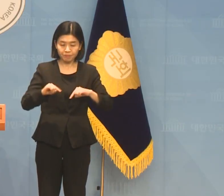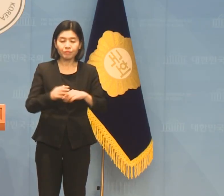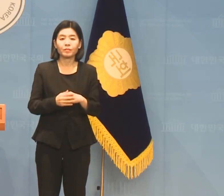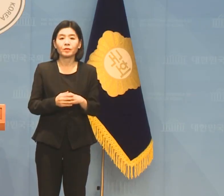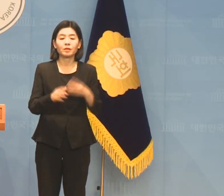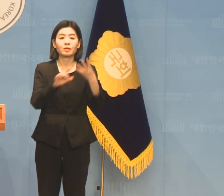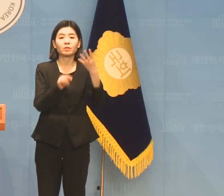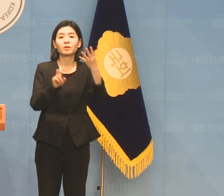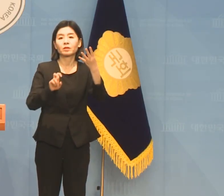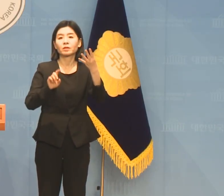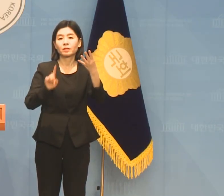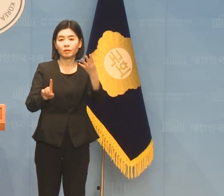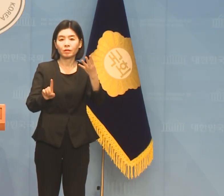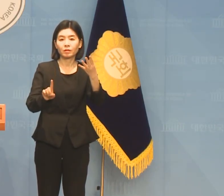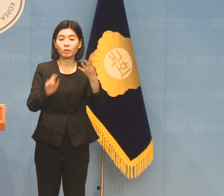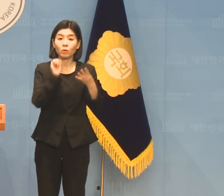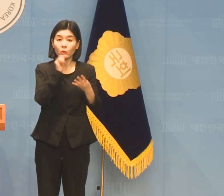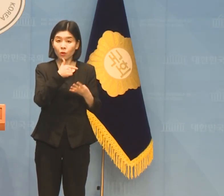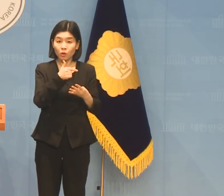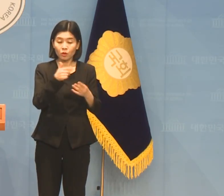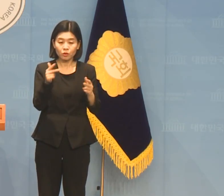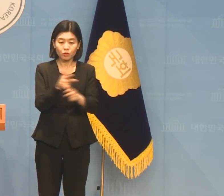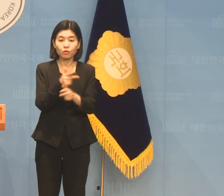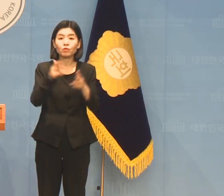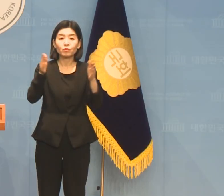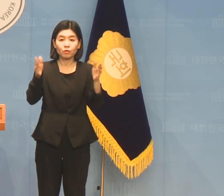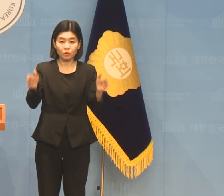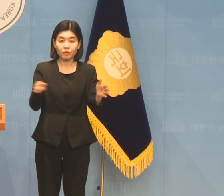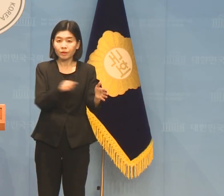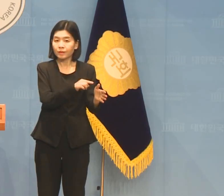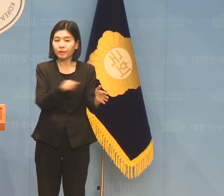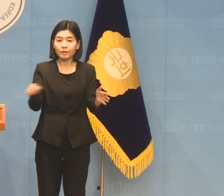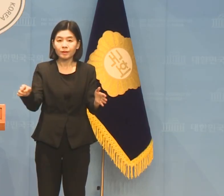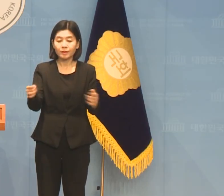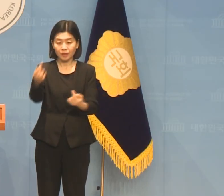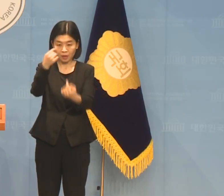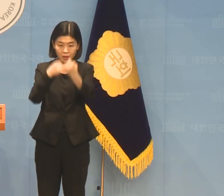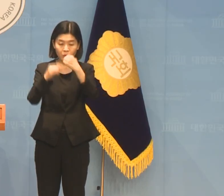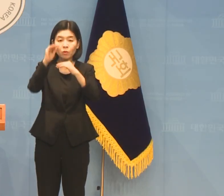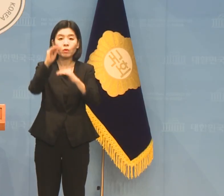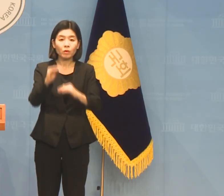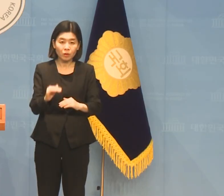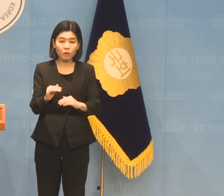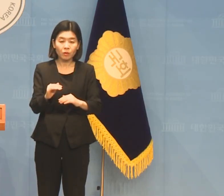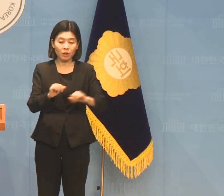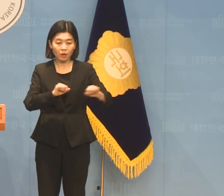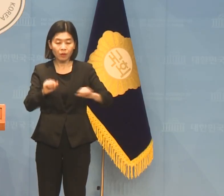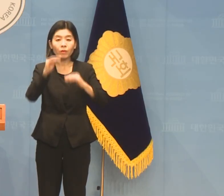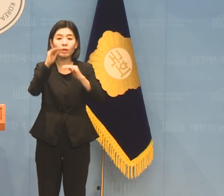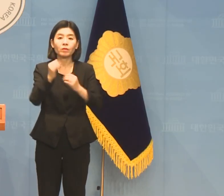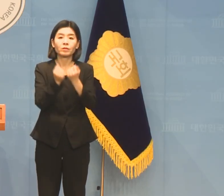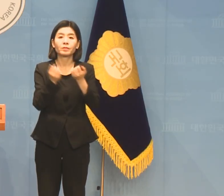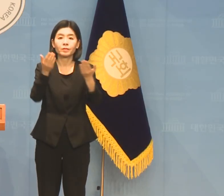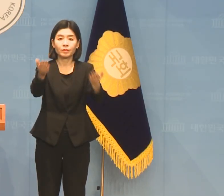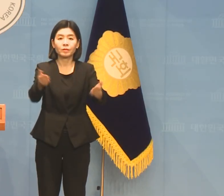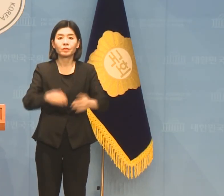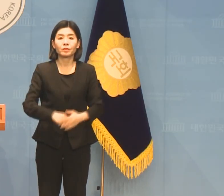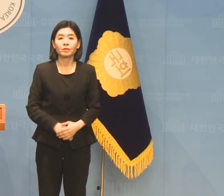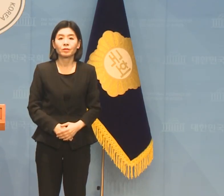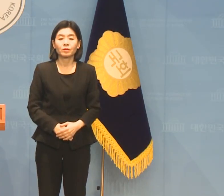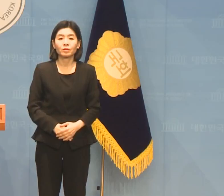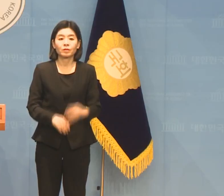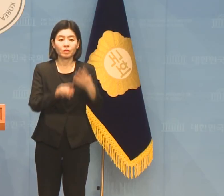4월 21일 월요일 주말간 민주파출소 제보 및 주요 대응 현황에 대해서 브리핑하겠습니다.